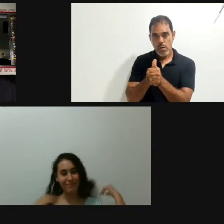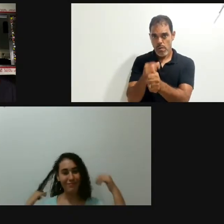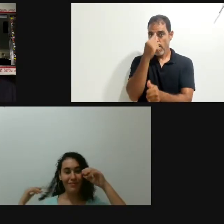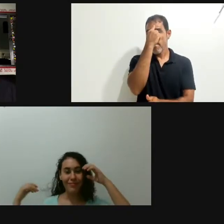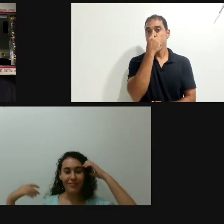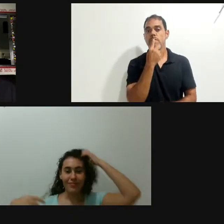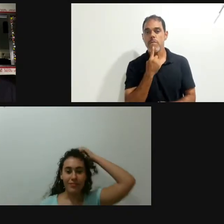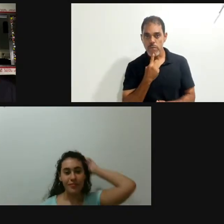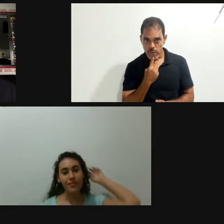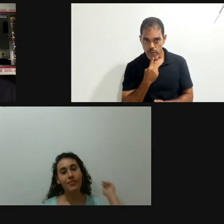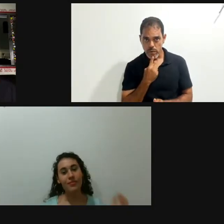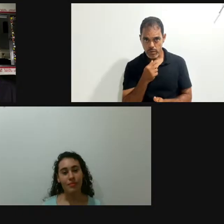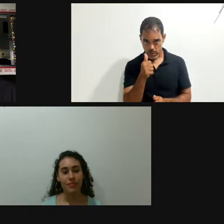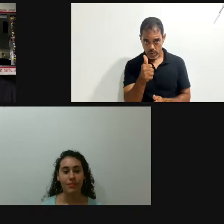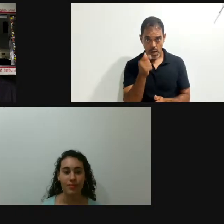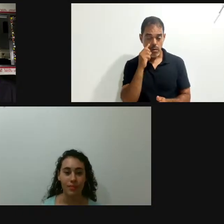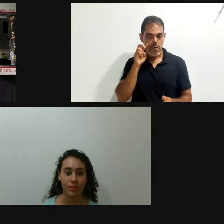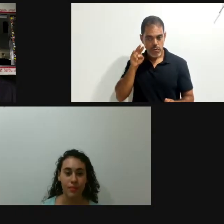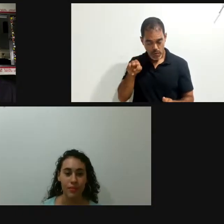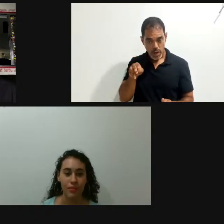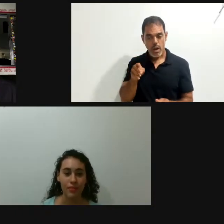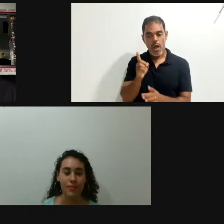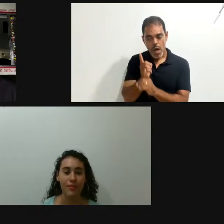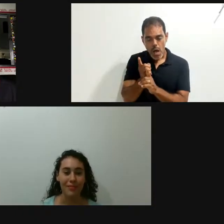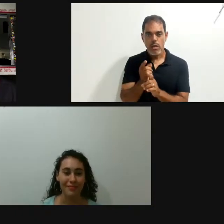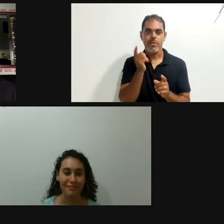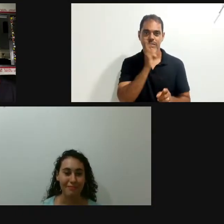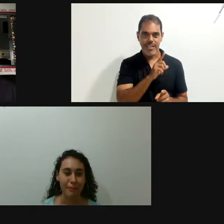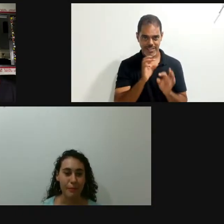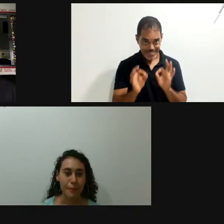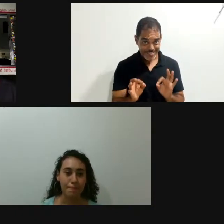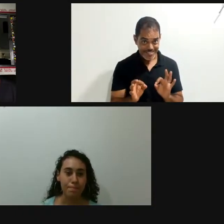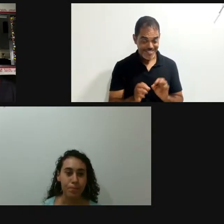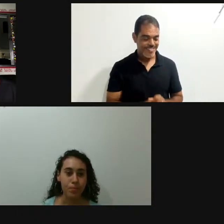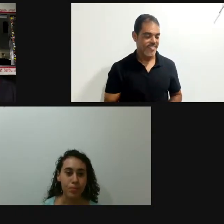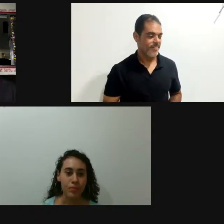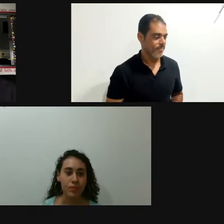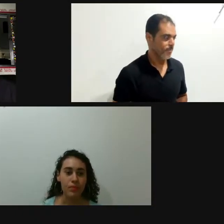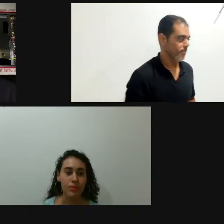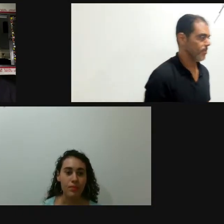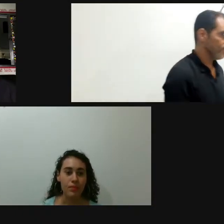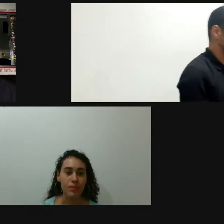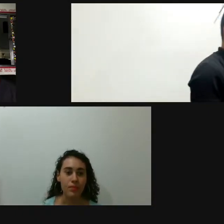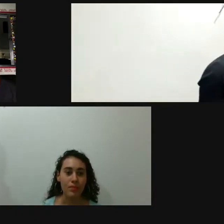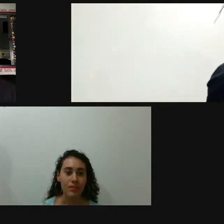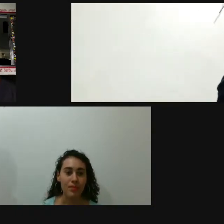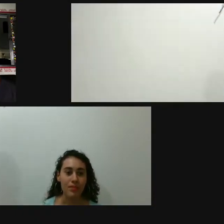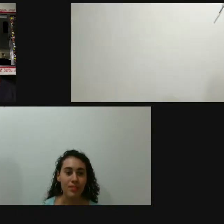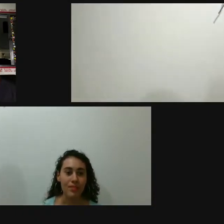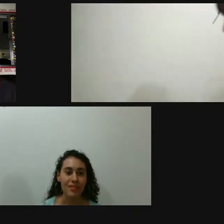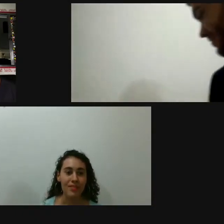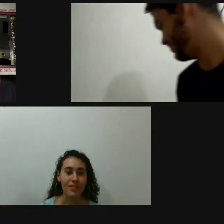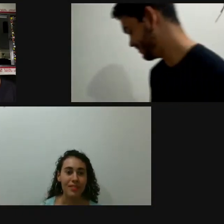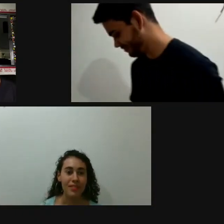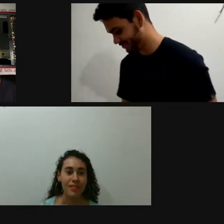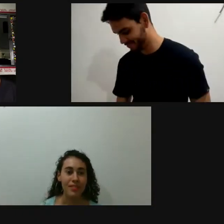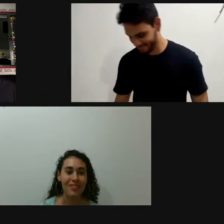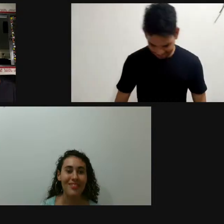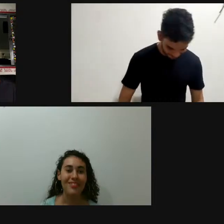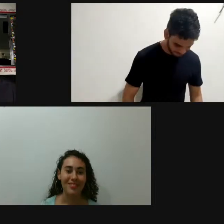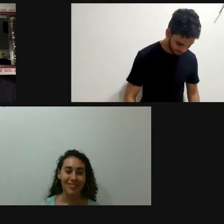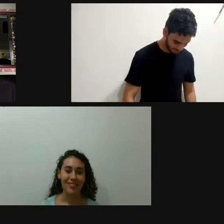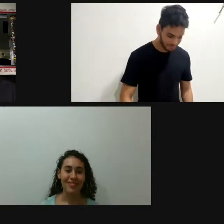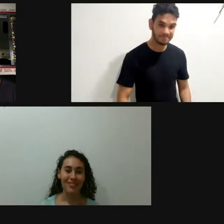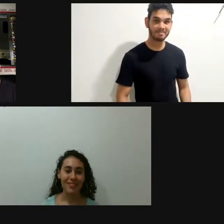stories, em forma de gratidão. E eu vou estar, dentro do possível, porque é o trabalho dela, lembrando que o